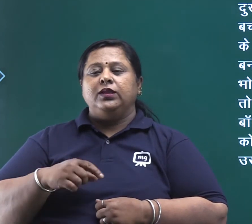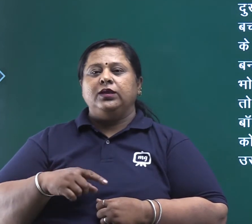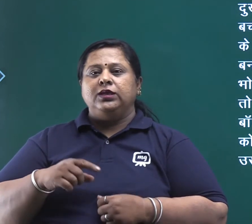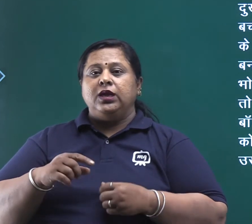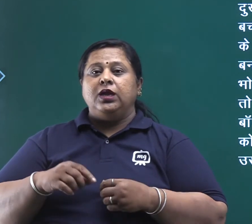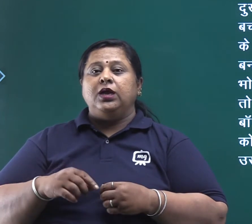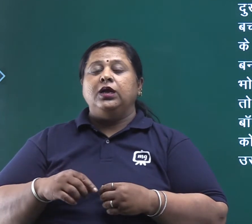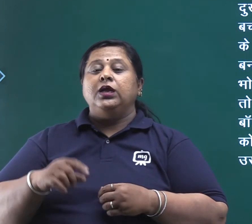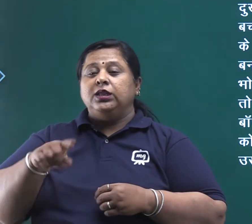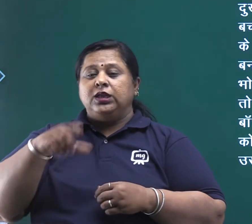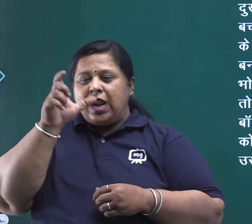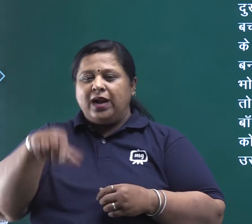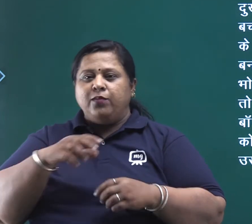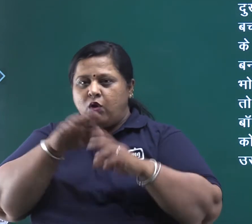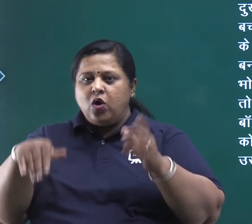इनके पीछे छिपकर